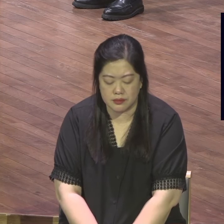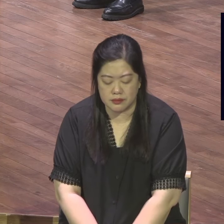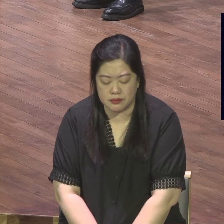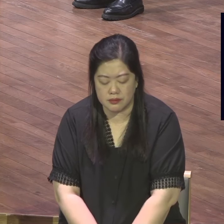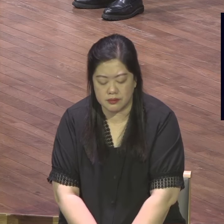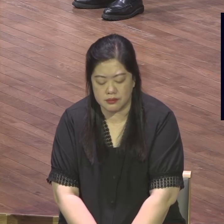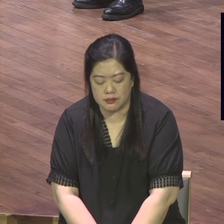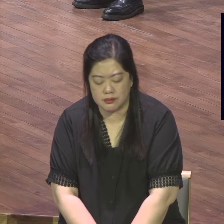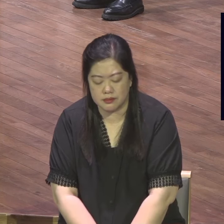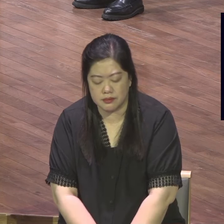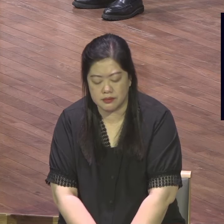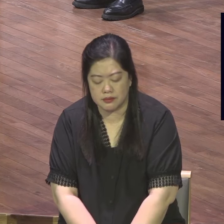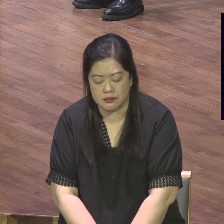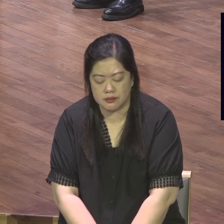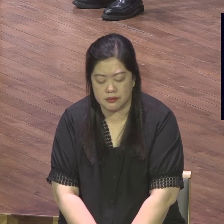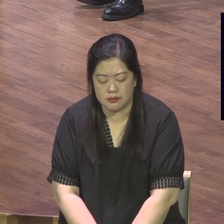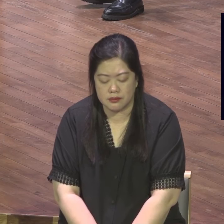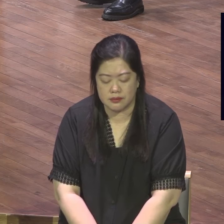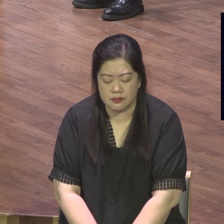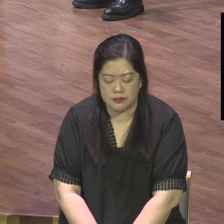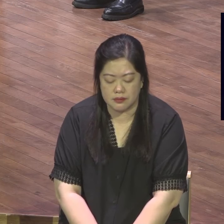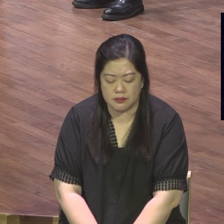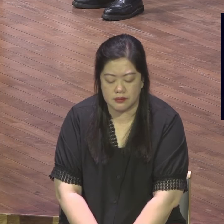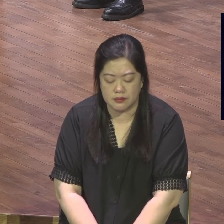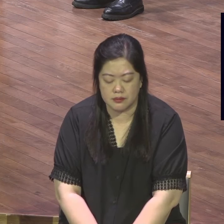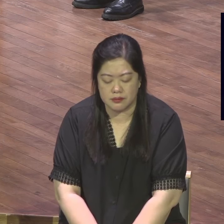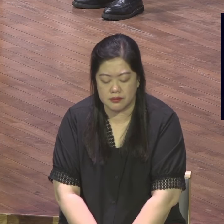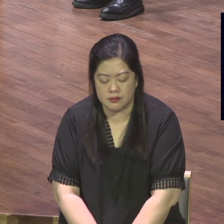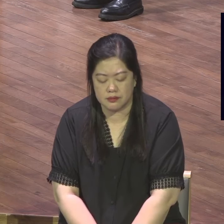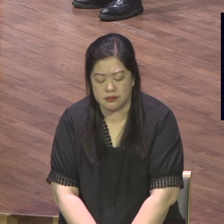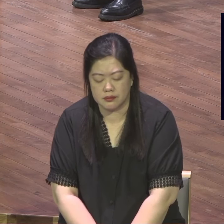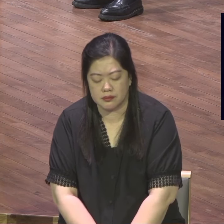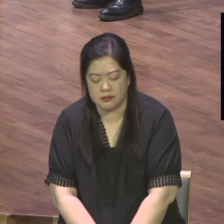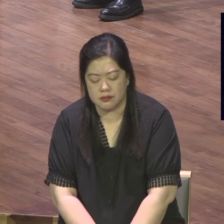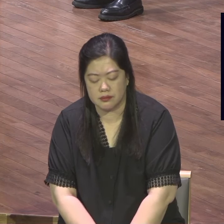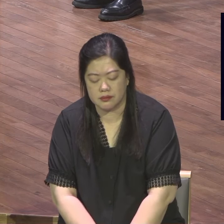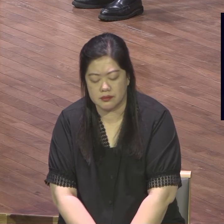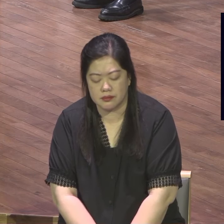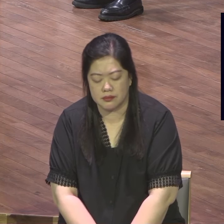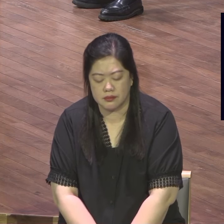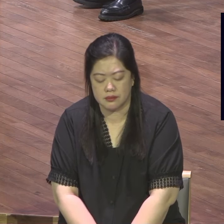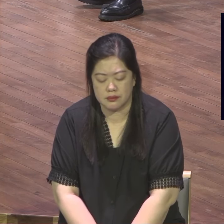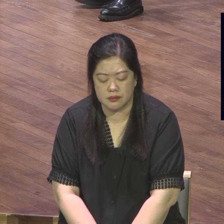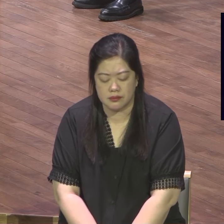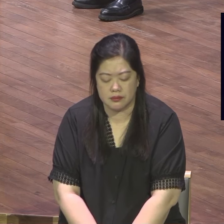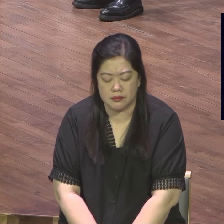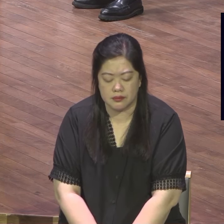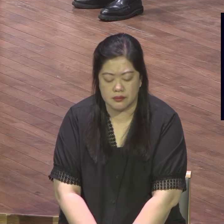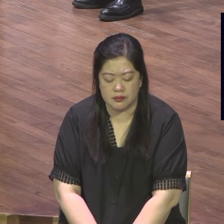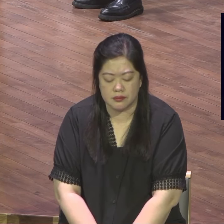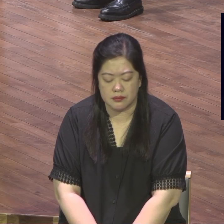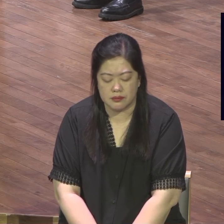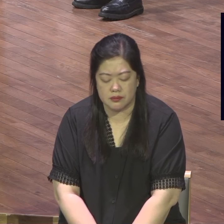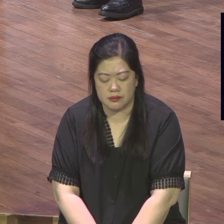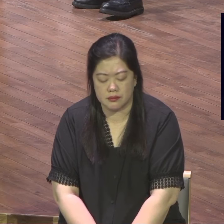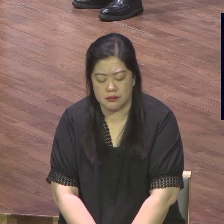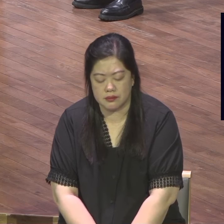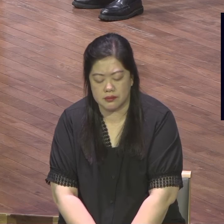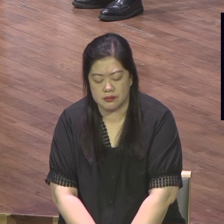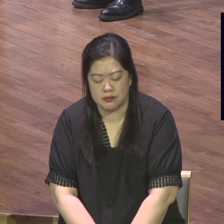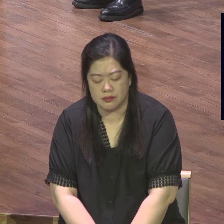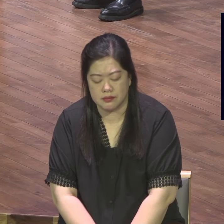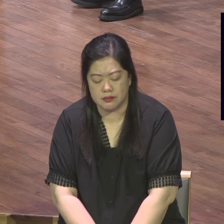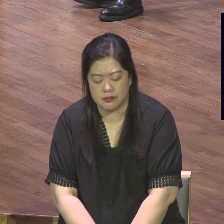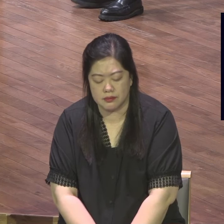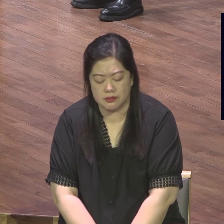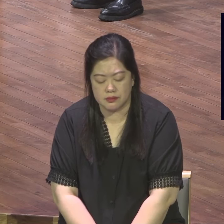되어서 이 랩런트 운동 속에 쓰임받게 하여 주시옵소서. 하나님의 말씀을 붙잡고 정말 새로운 축복의 시대가